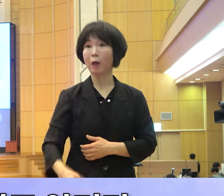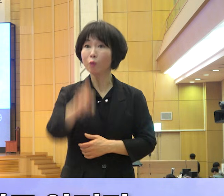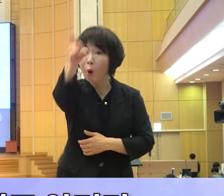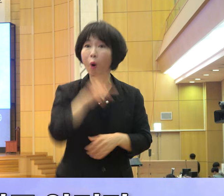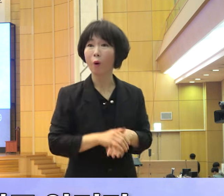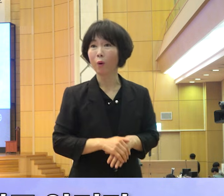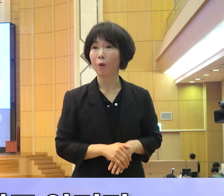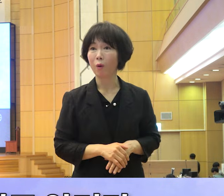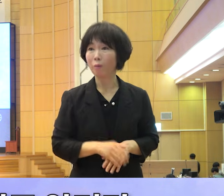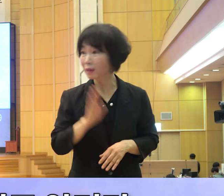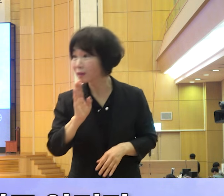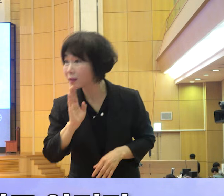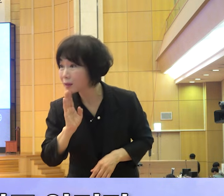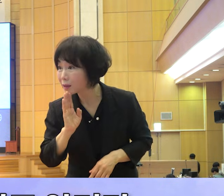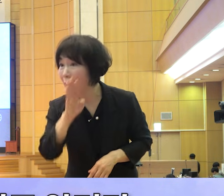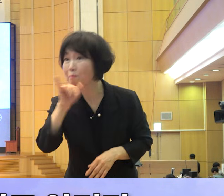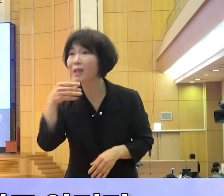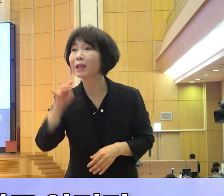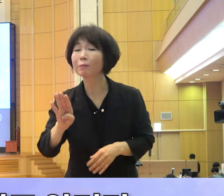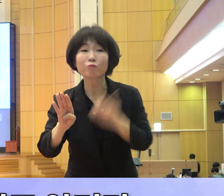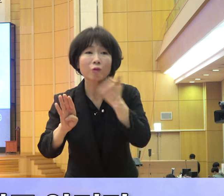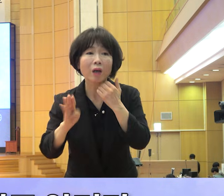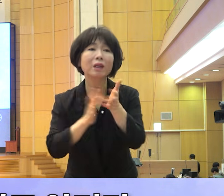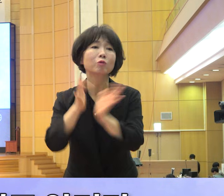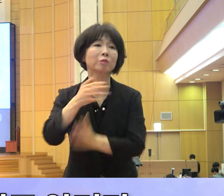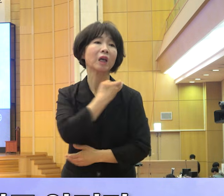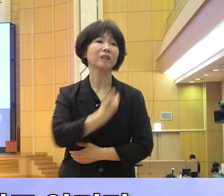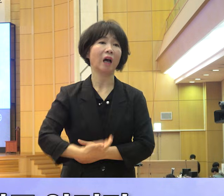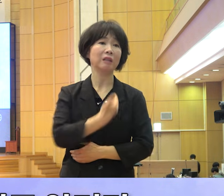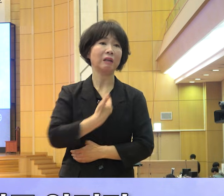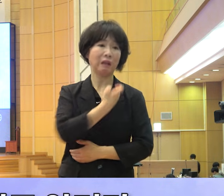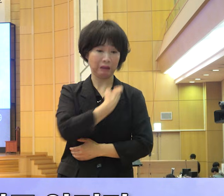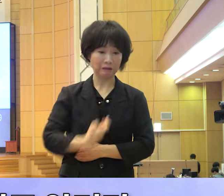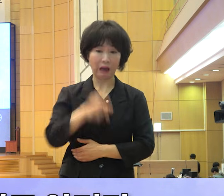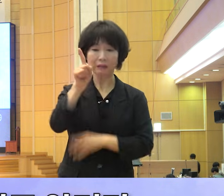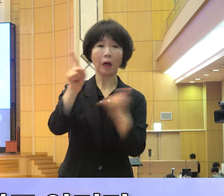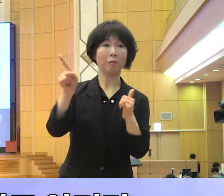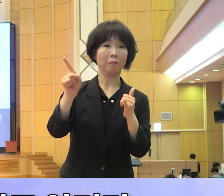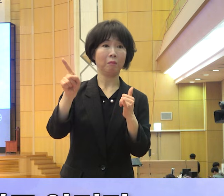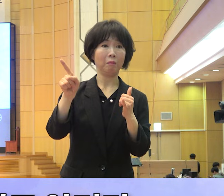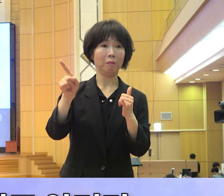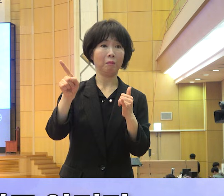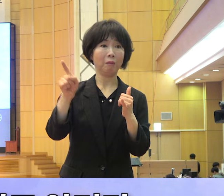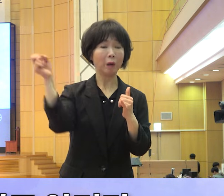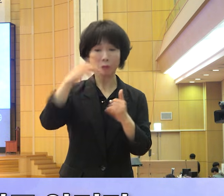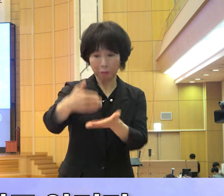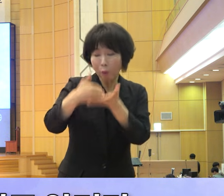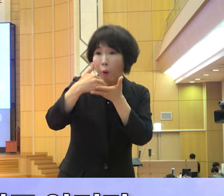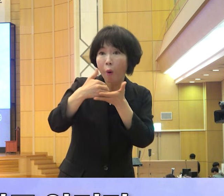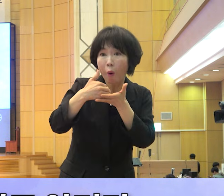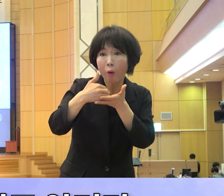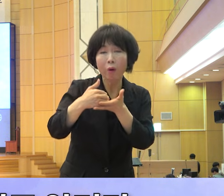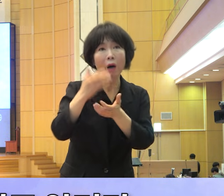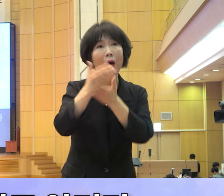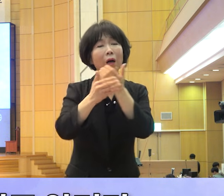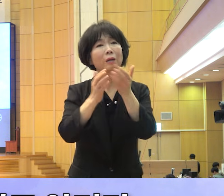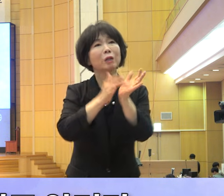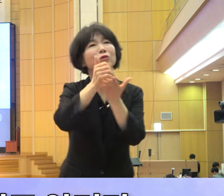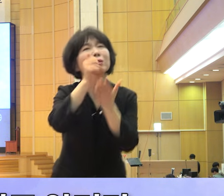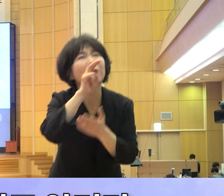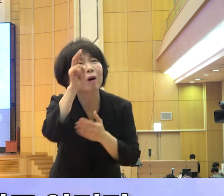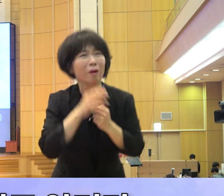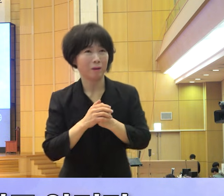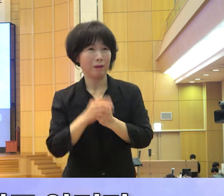제자 중에 빌립이라는 사람이 아버지를 보려달라고 그렇게 말을